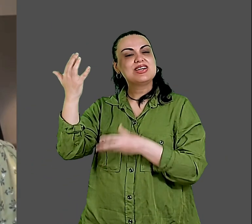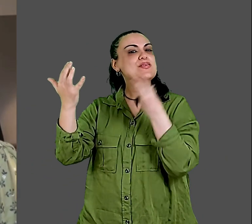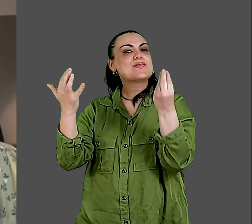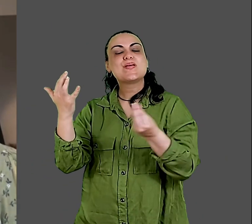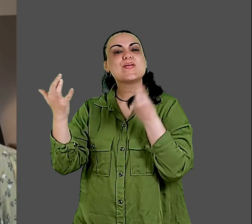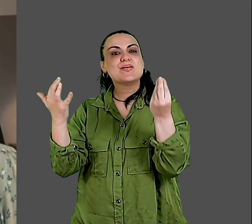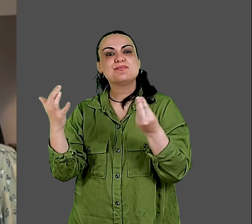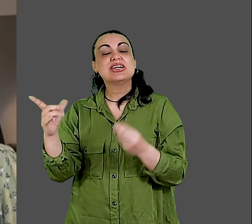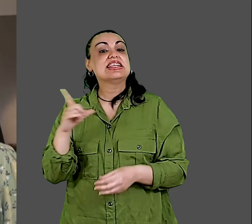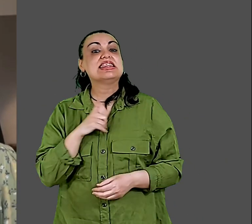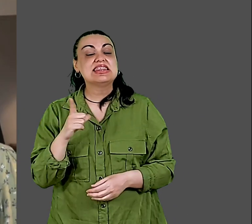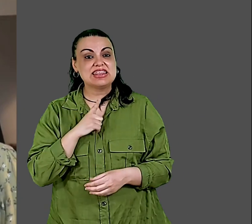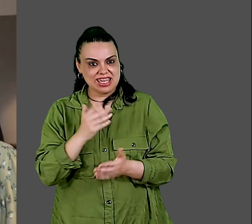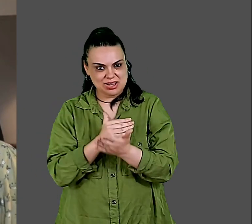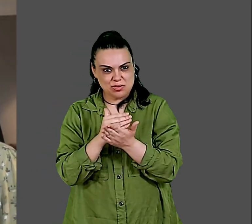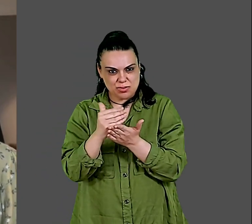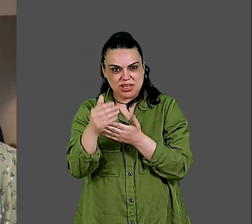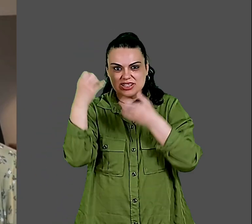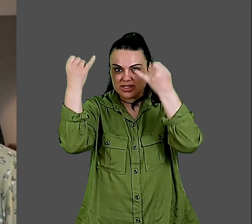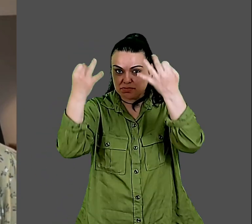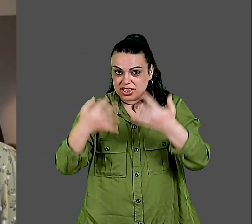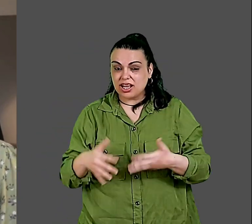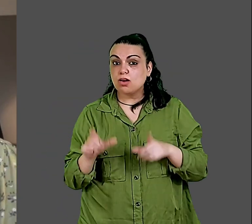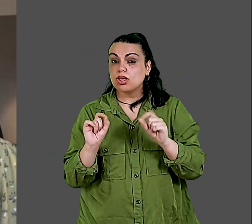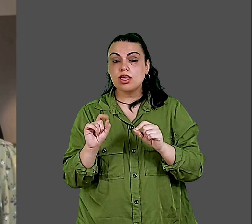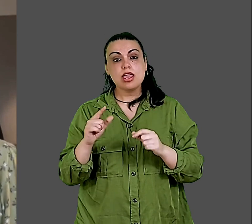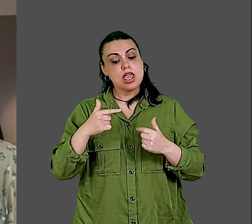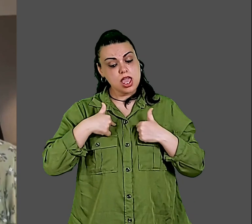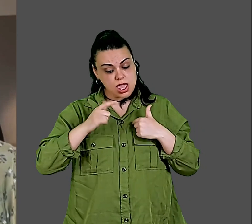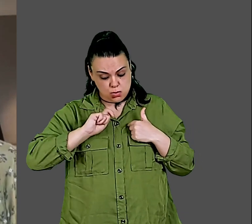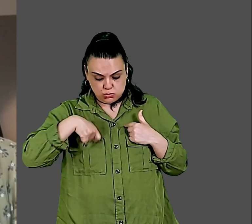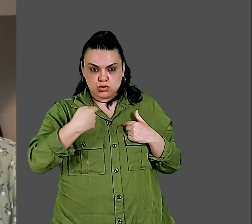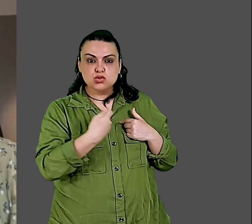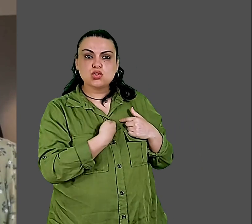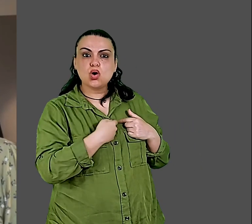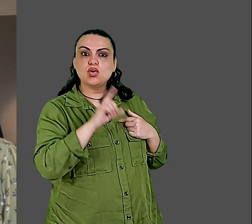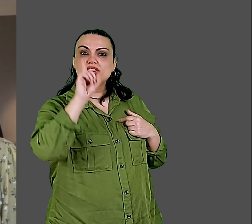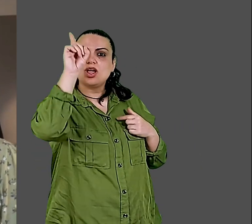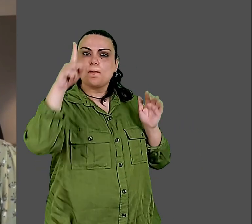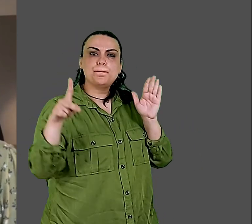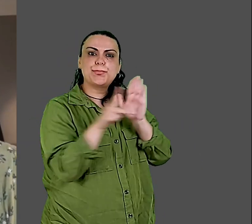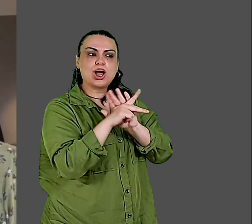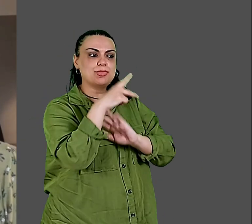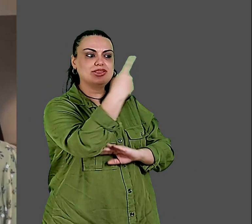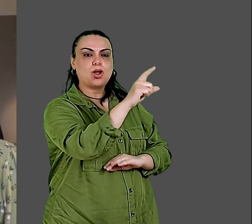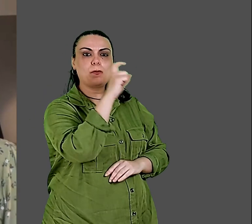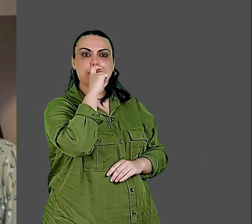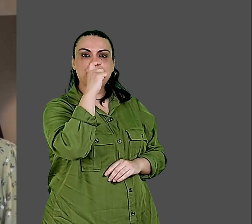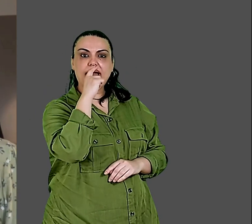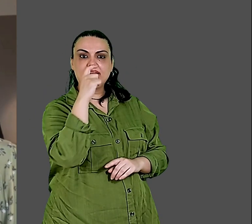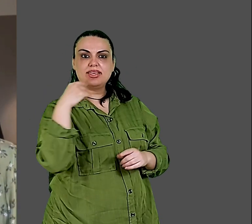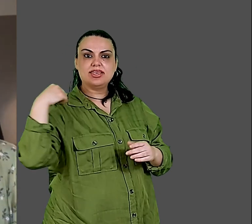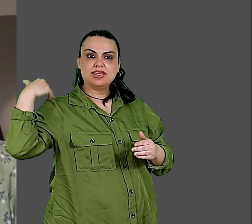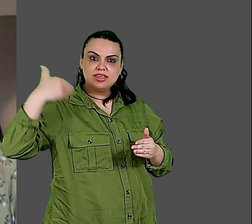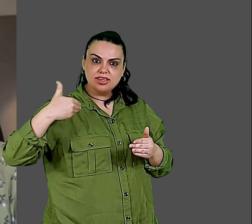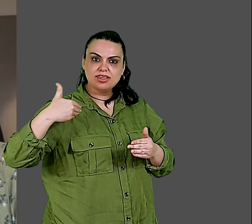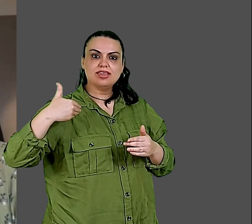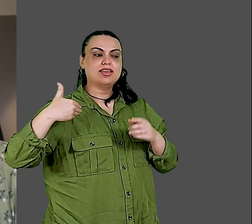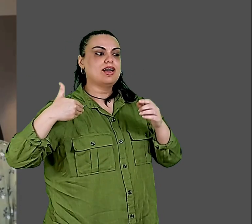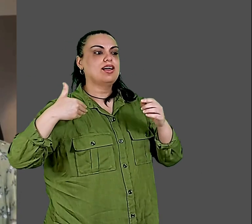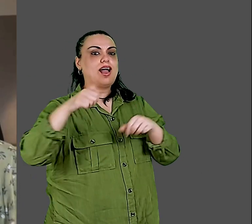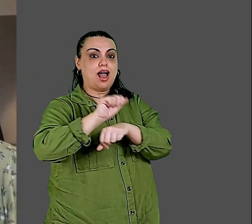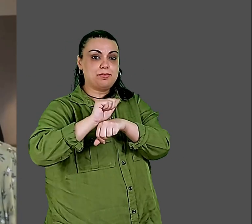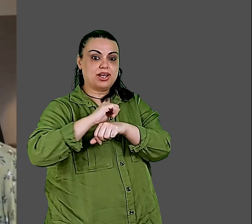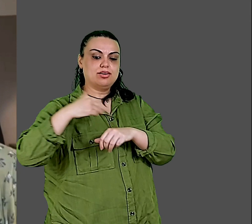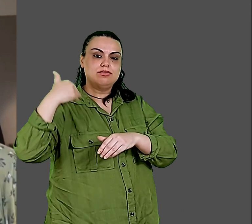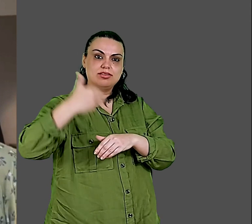sua inicial narrativa essa colocação: eu sou o Deus de teu pai. E aí ele continua: o Deus de Abraão,